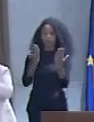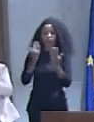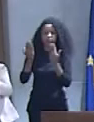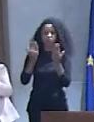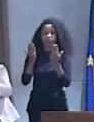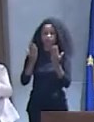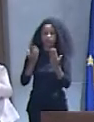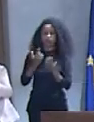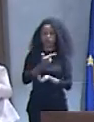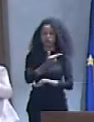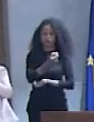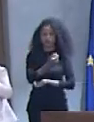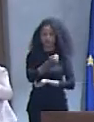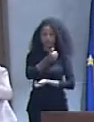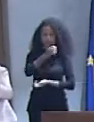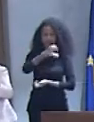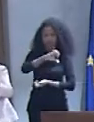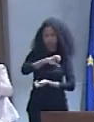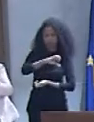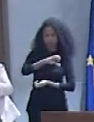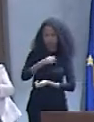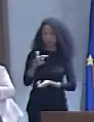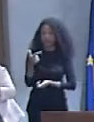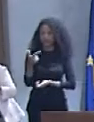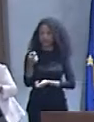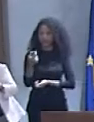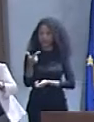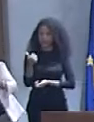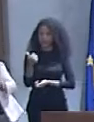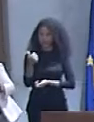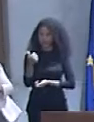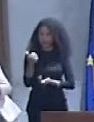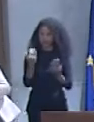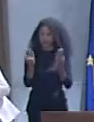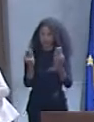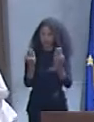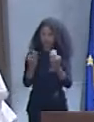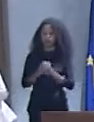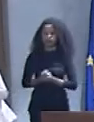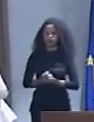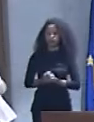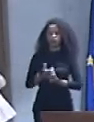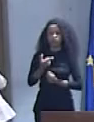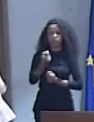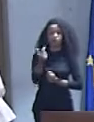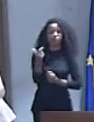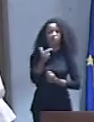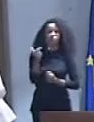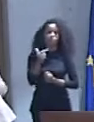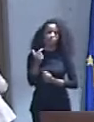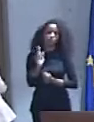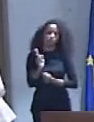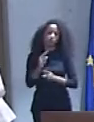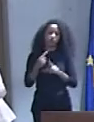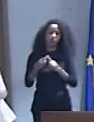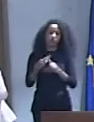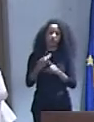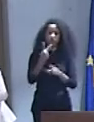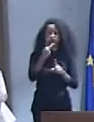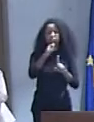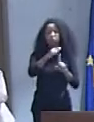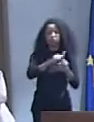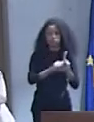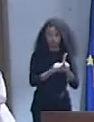entre 2019 e 2021. Eu não puxei 2022, gente, porque só tem 2 meses concluído